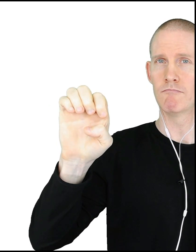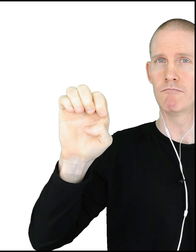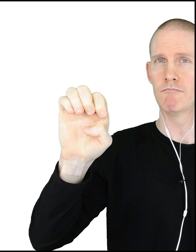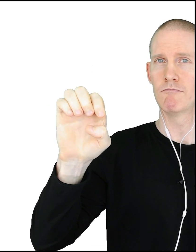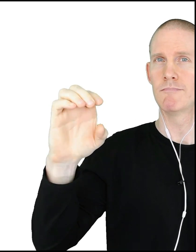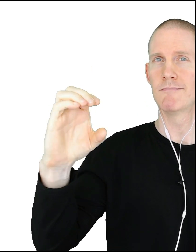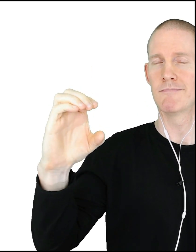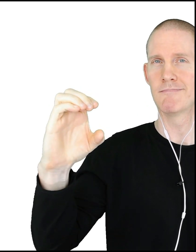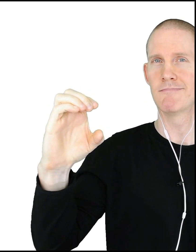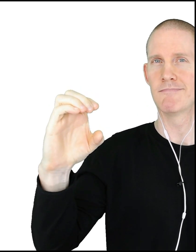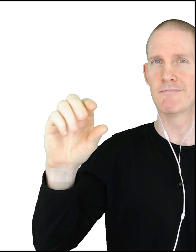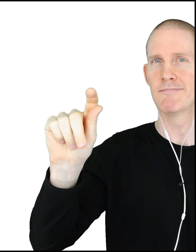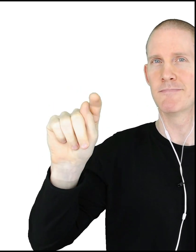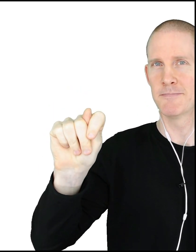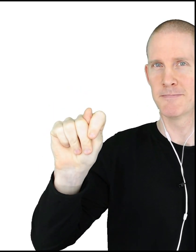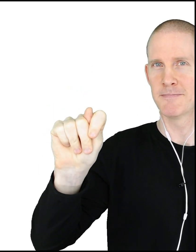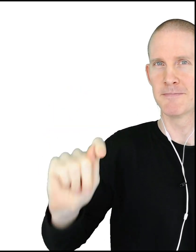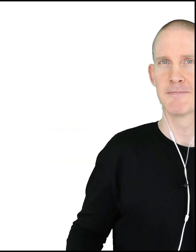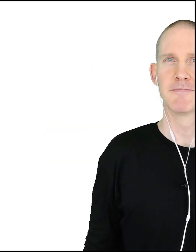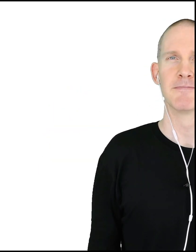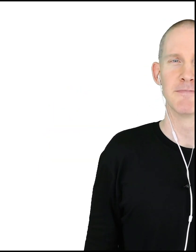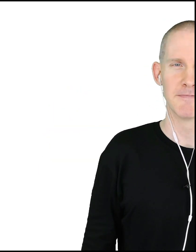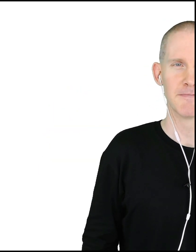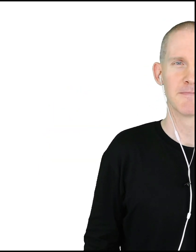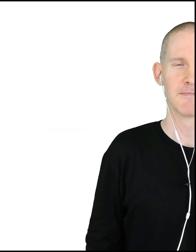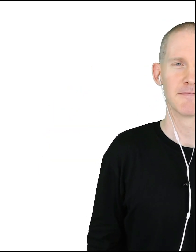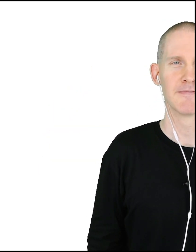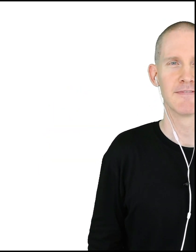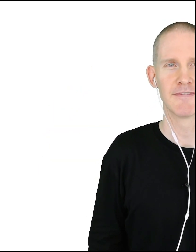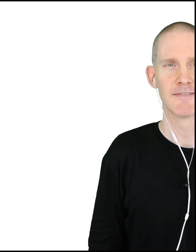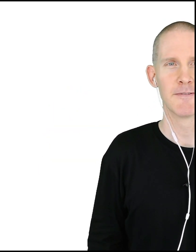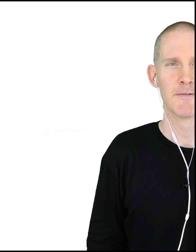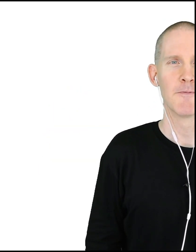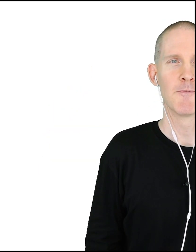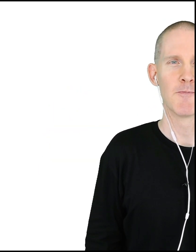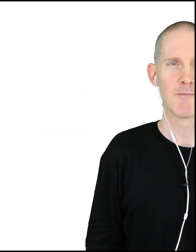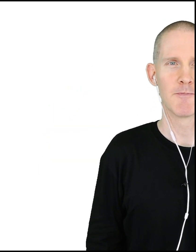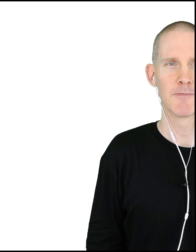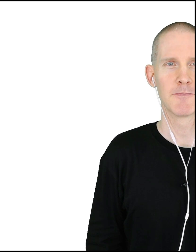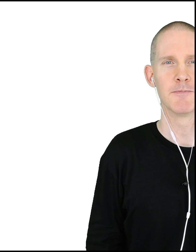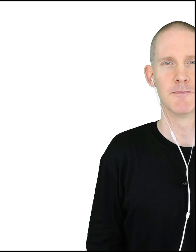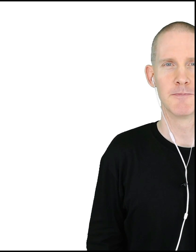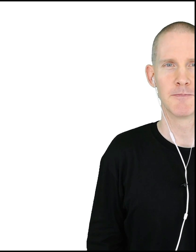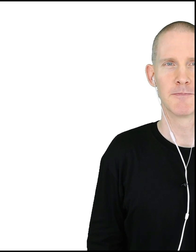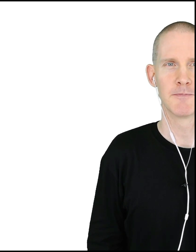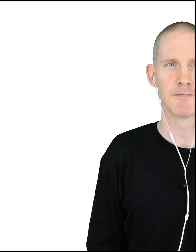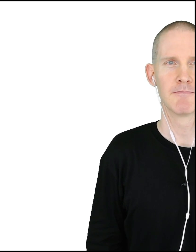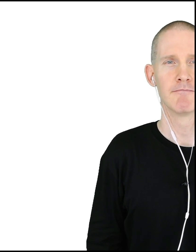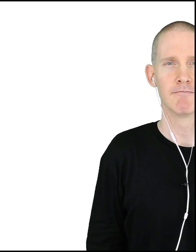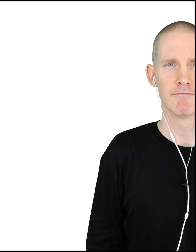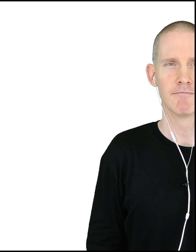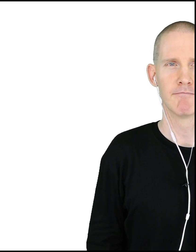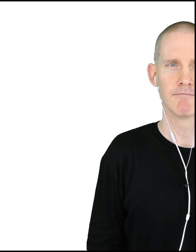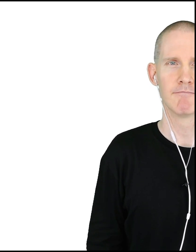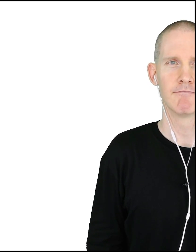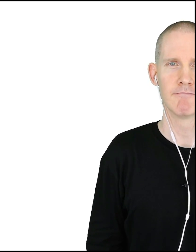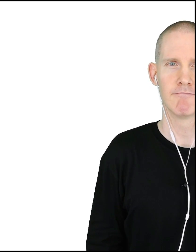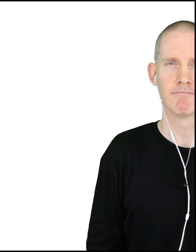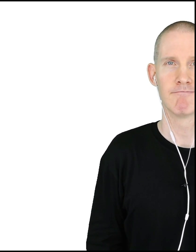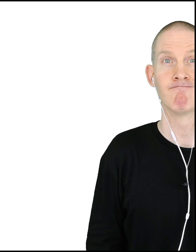Suzo moja gorko pokusa, da te barem nisam voljela. Bio si